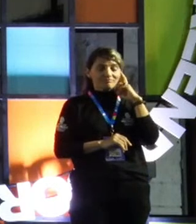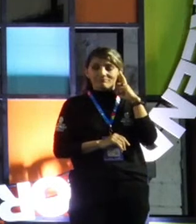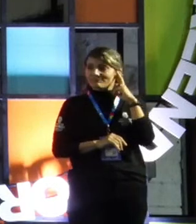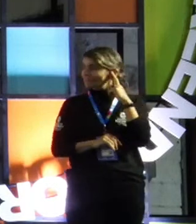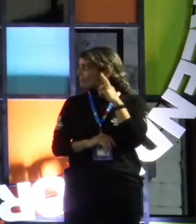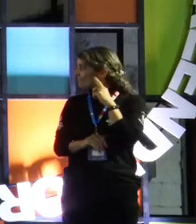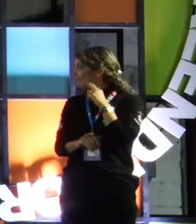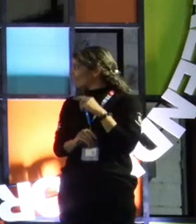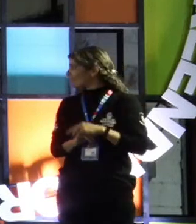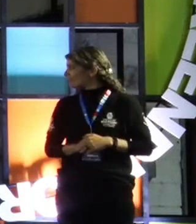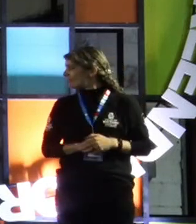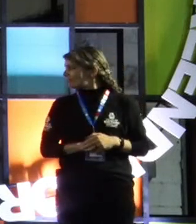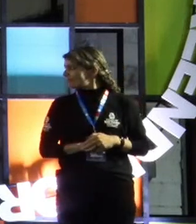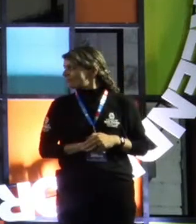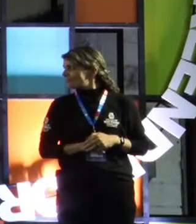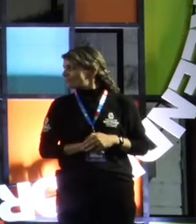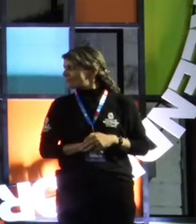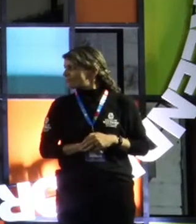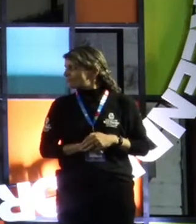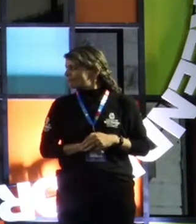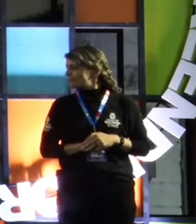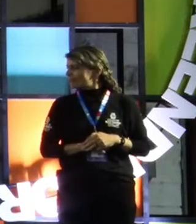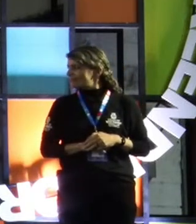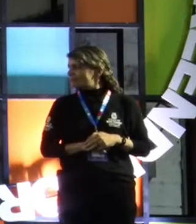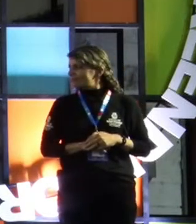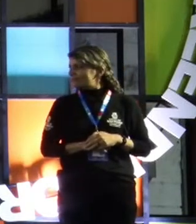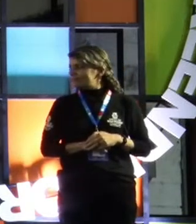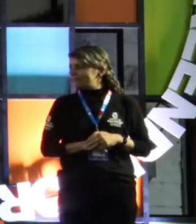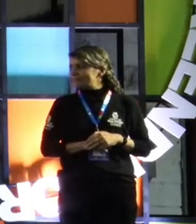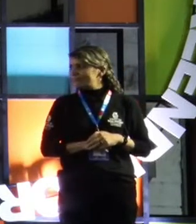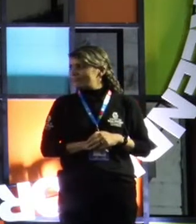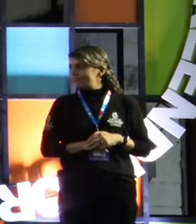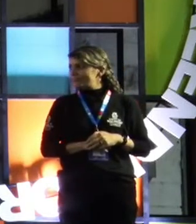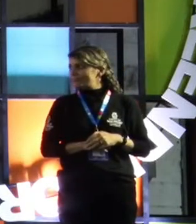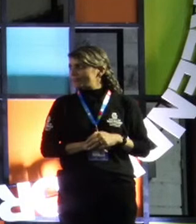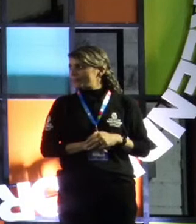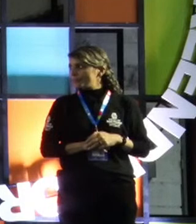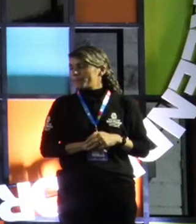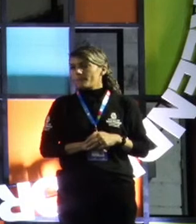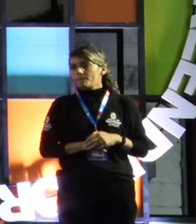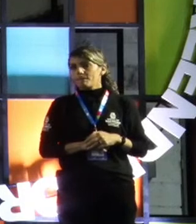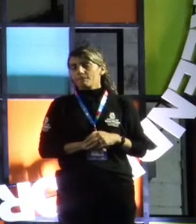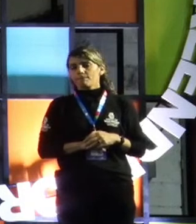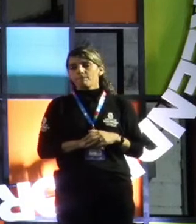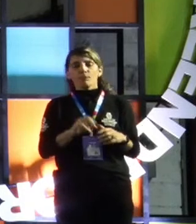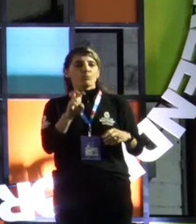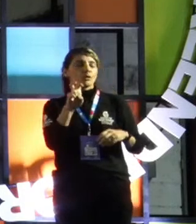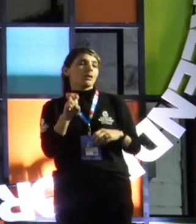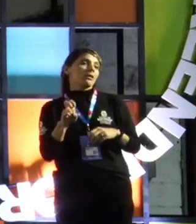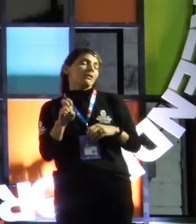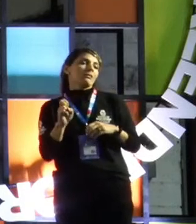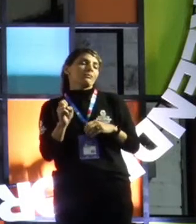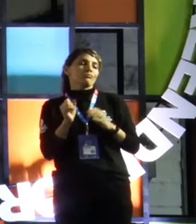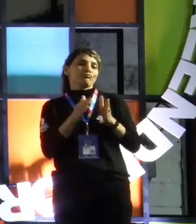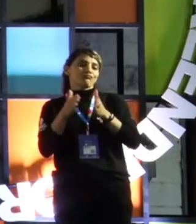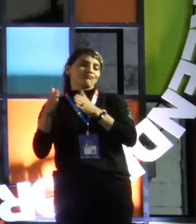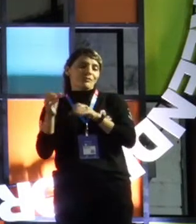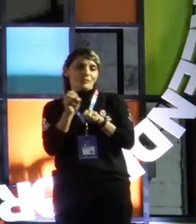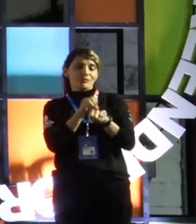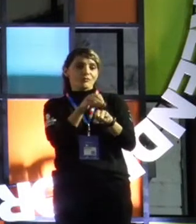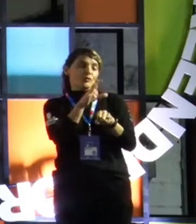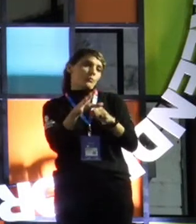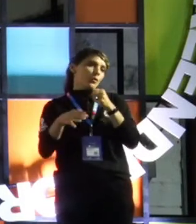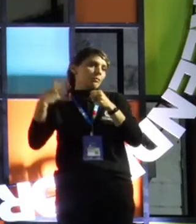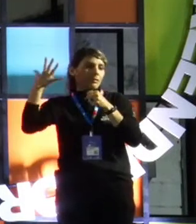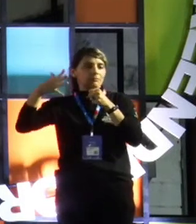Vai, foi. Boa. Esse é meu quinto bloco de dicas. Eu poderia fazer uma palestra